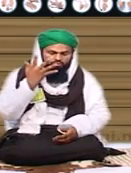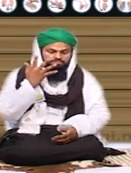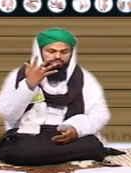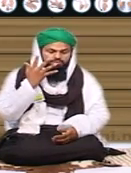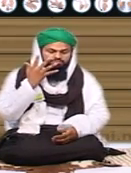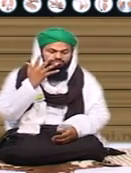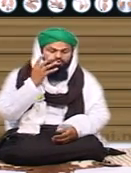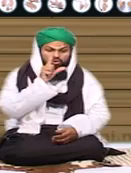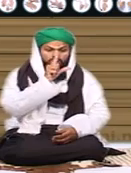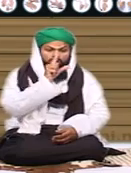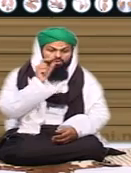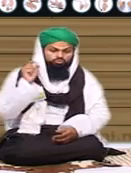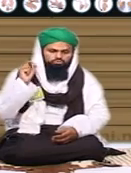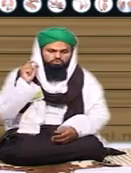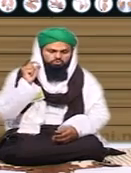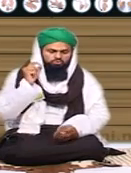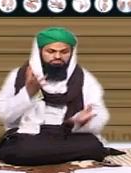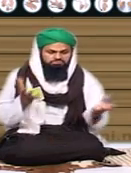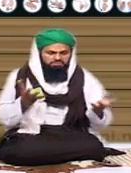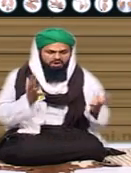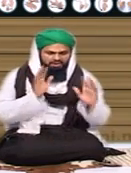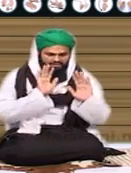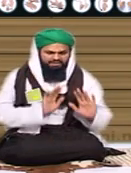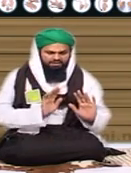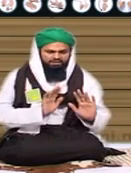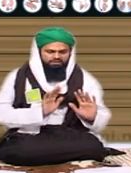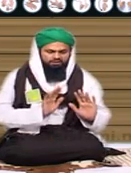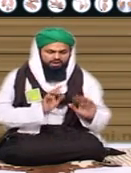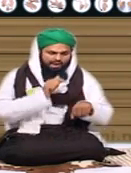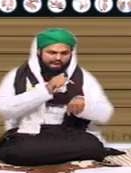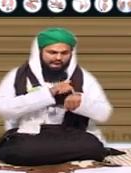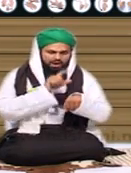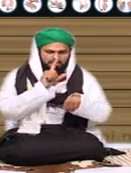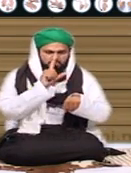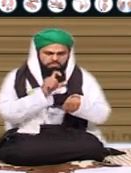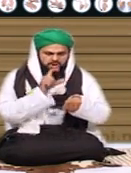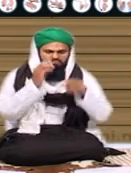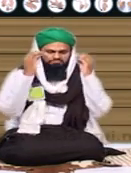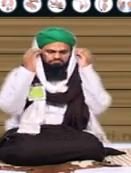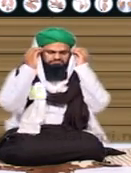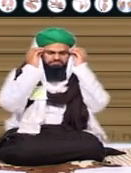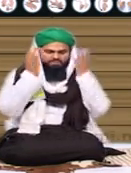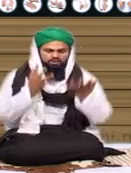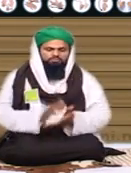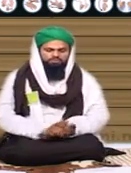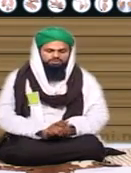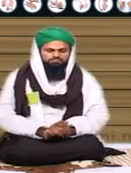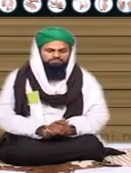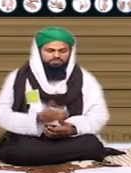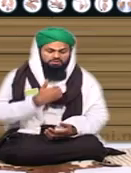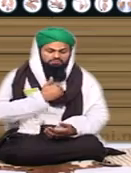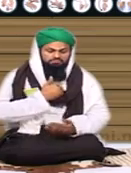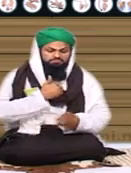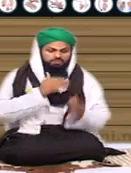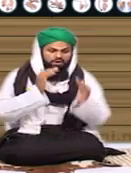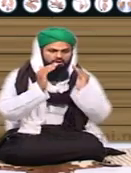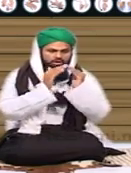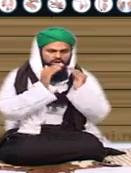کوئی بشر نہیں, سامان 100 برس کا ہے, پل کی خبر نہیں. تو 100 برس کا سامان تو سجا رکھا